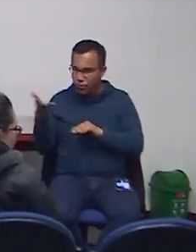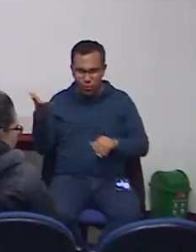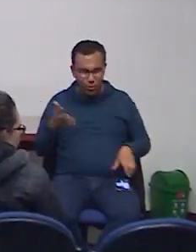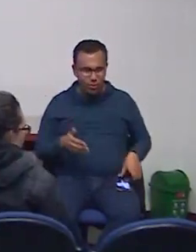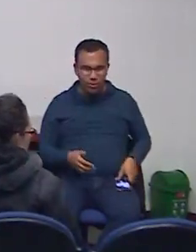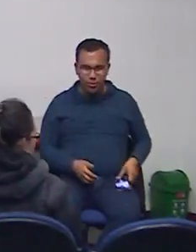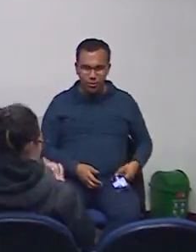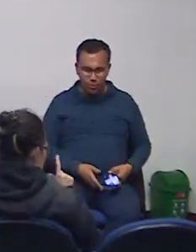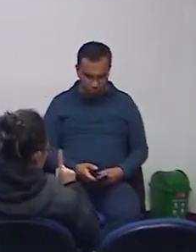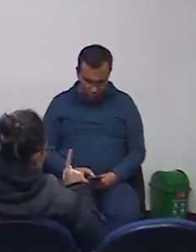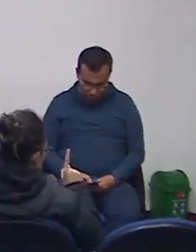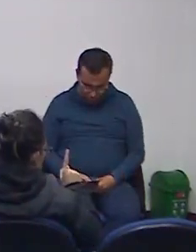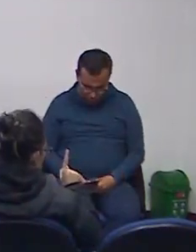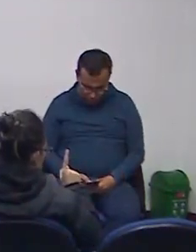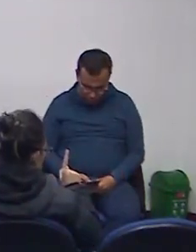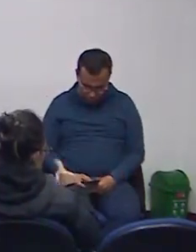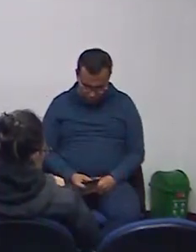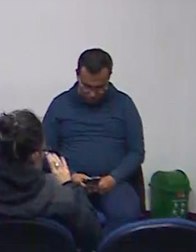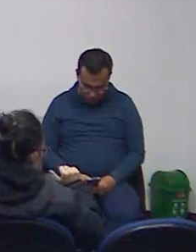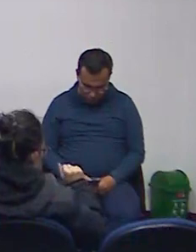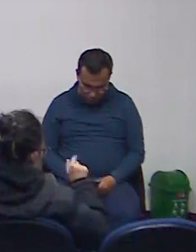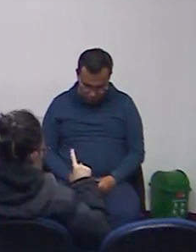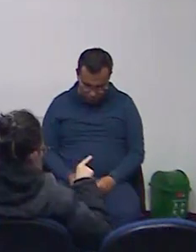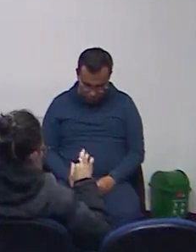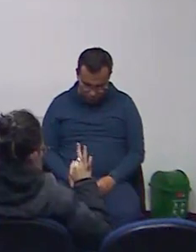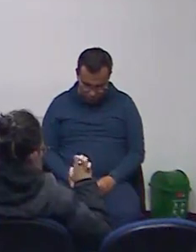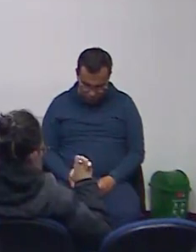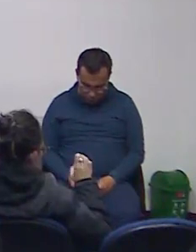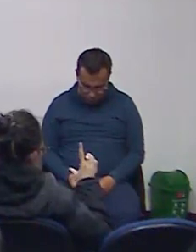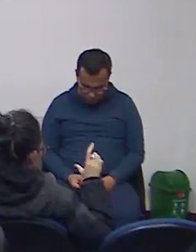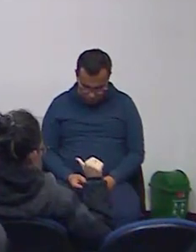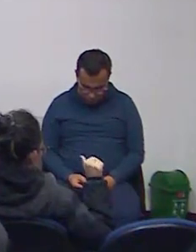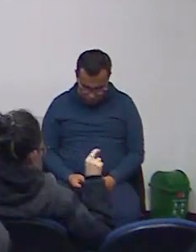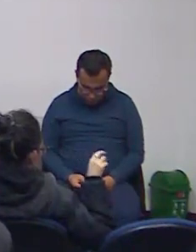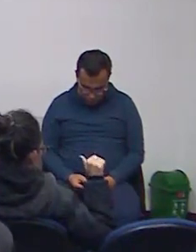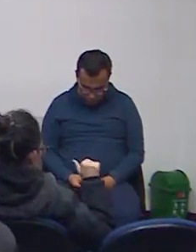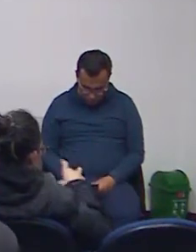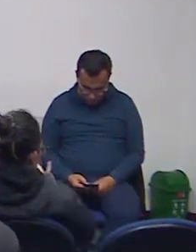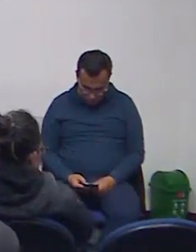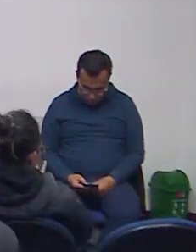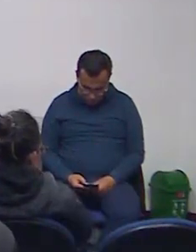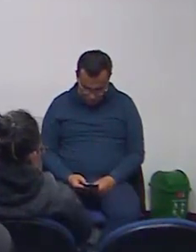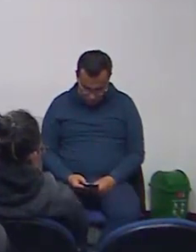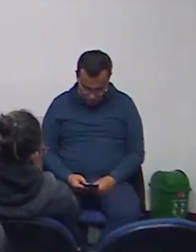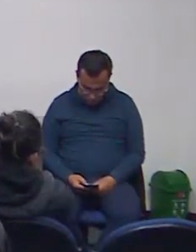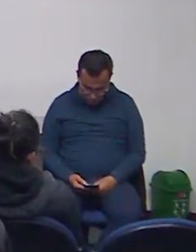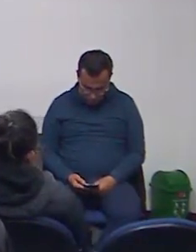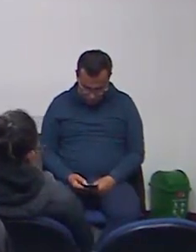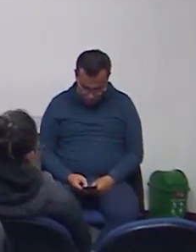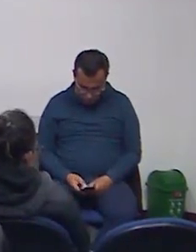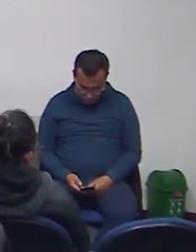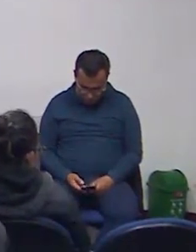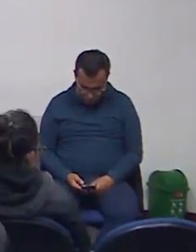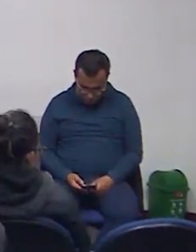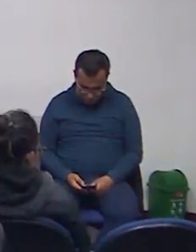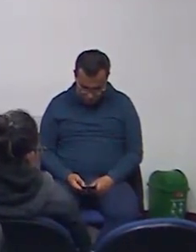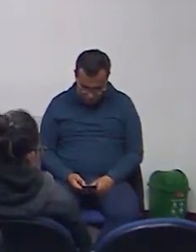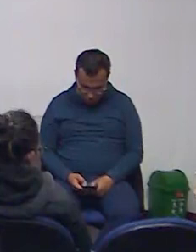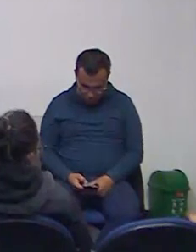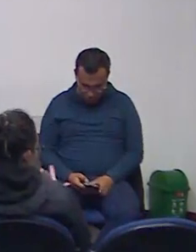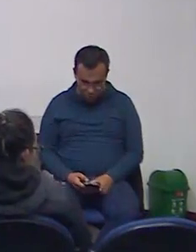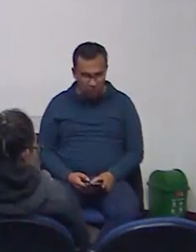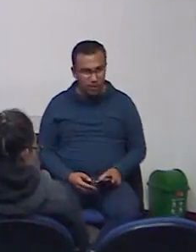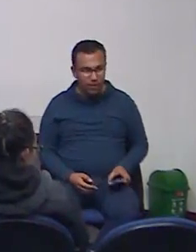y y y bueno y hacemos algo chévere Entonces ya saben desde metal hasta reggaetón